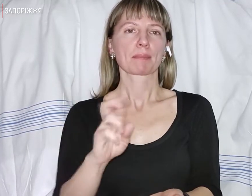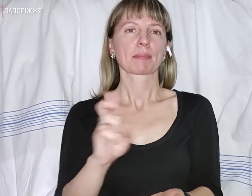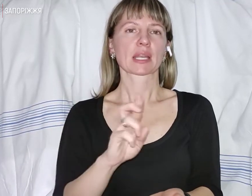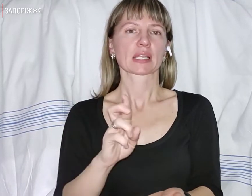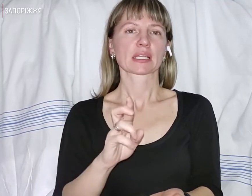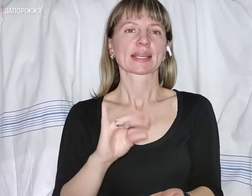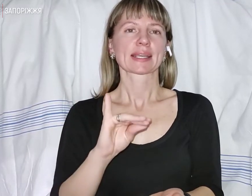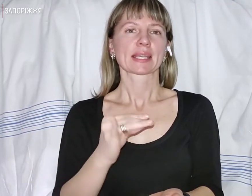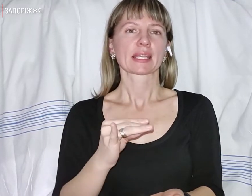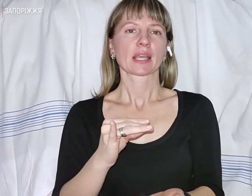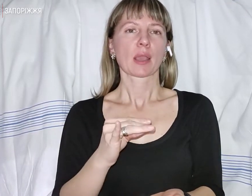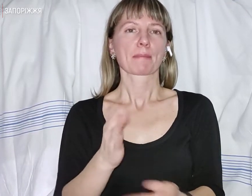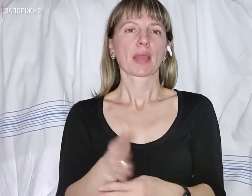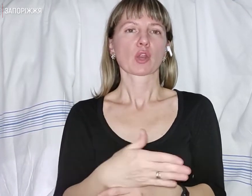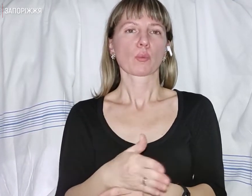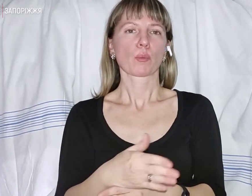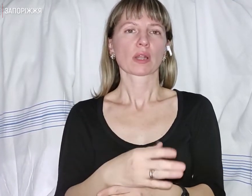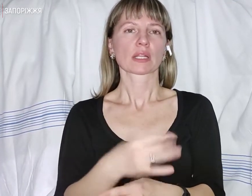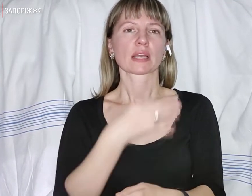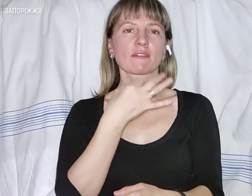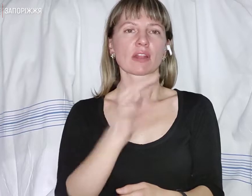сейчас отходим по народу. А что?